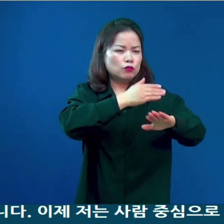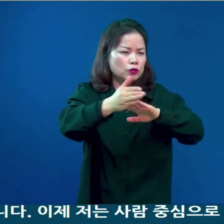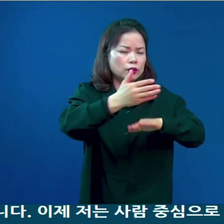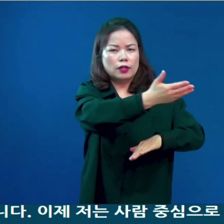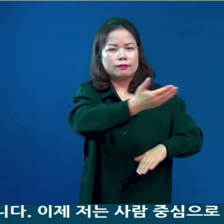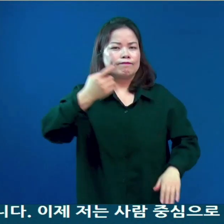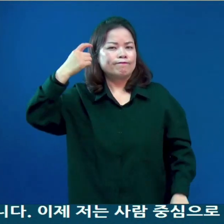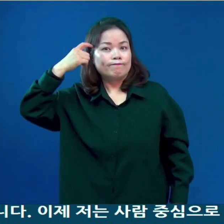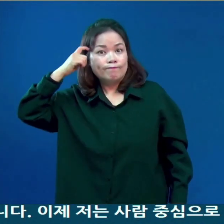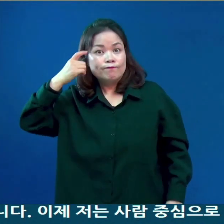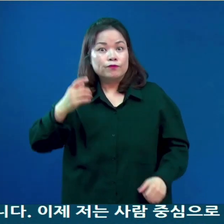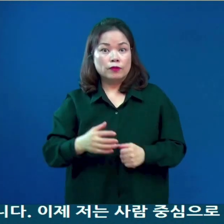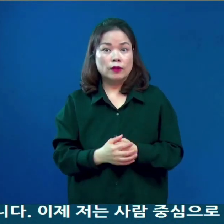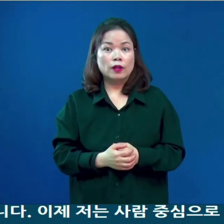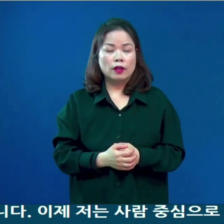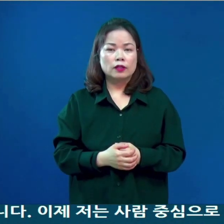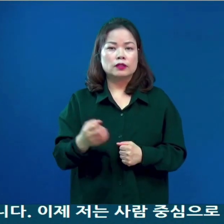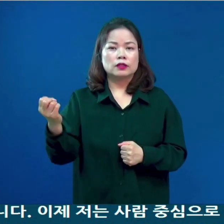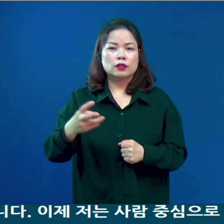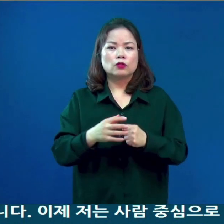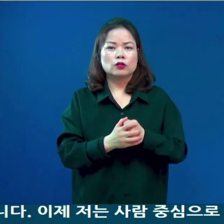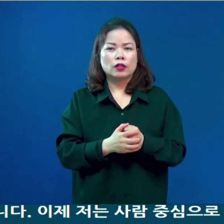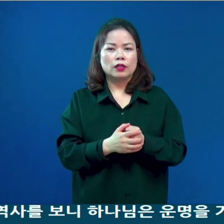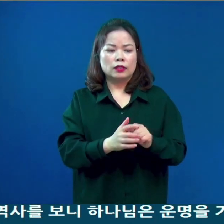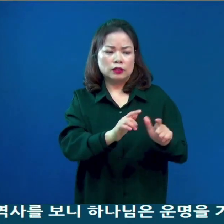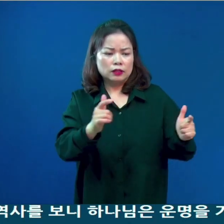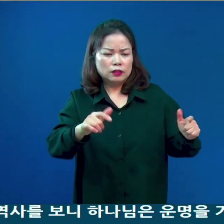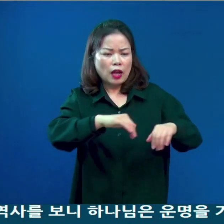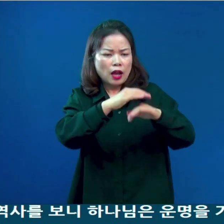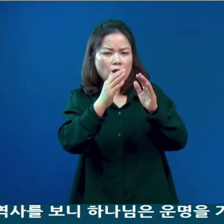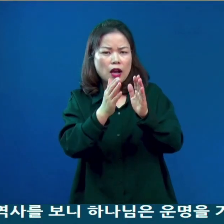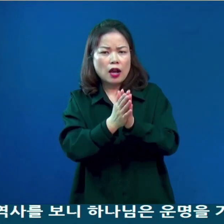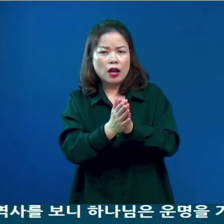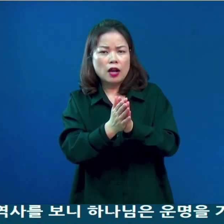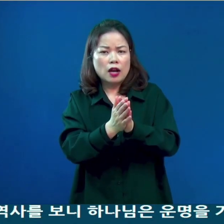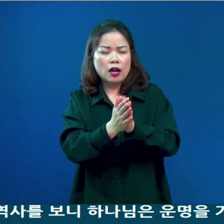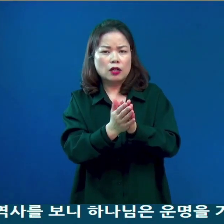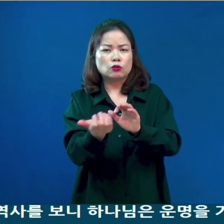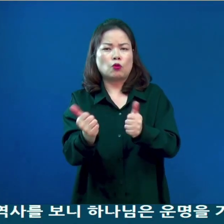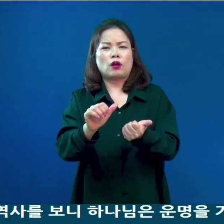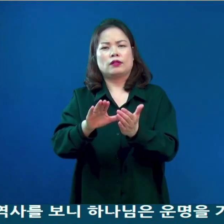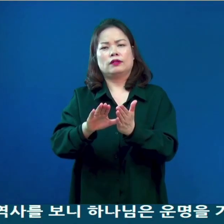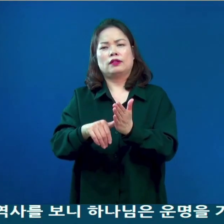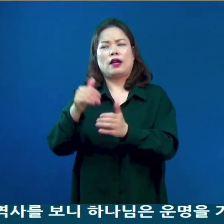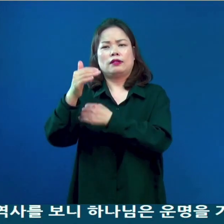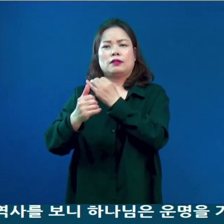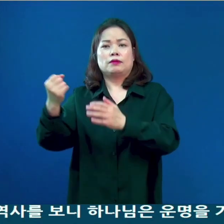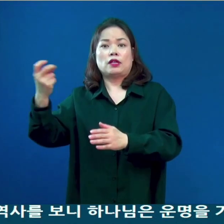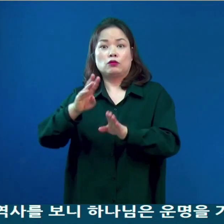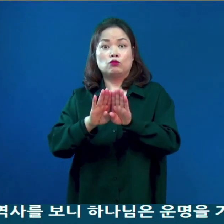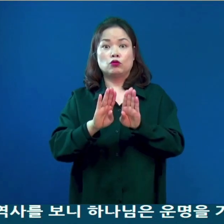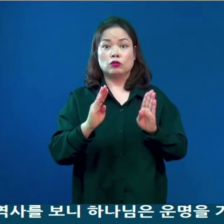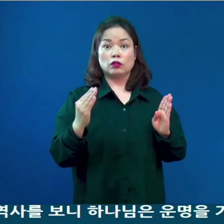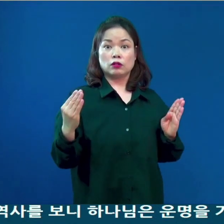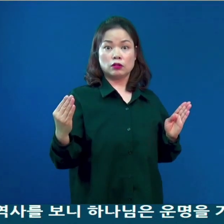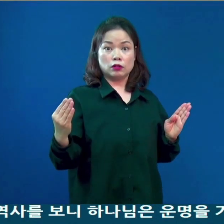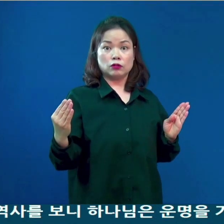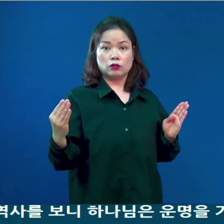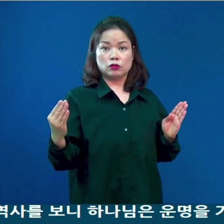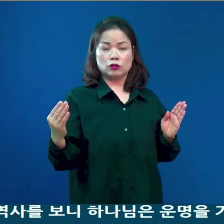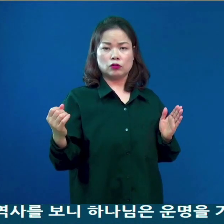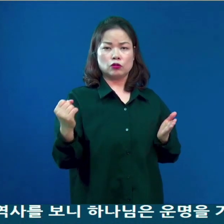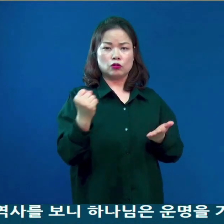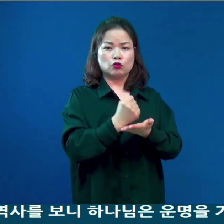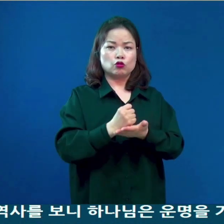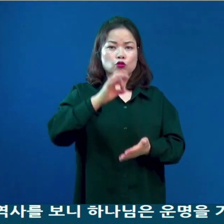시켜주셨어요. 그리고 이분들이 다 이제 돌아가실 때가 되니까 하나님이 다시금 문을 여셔서